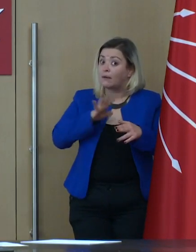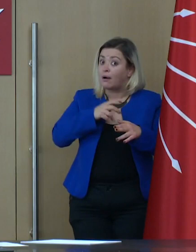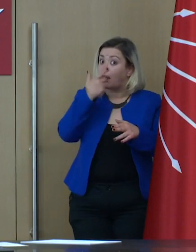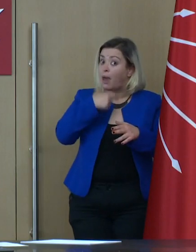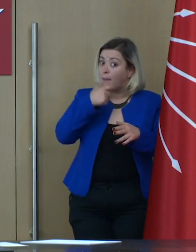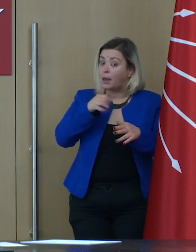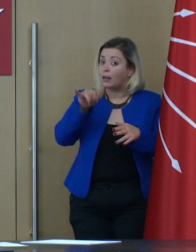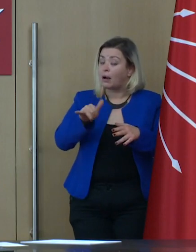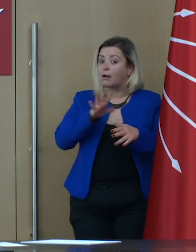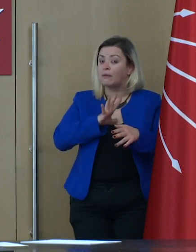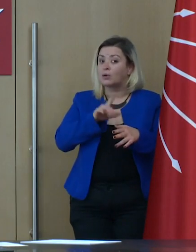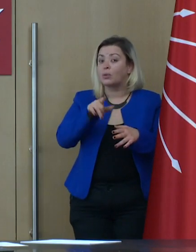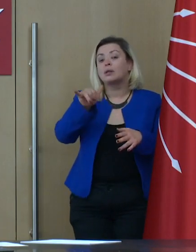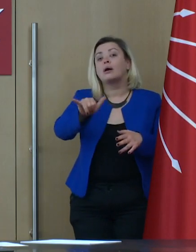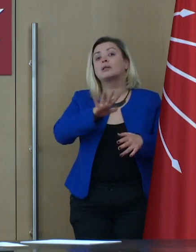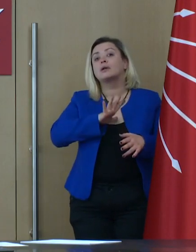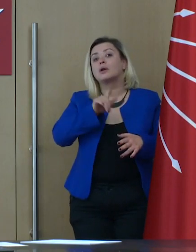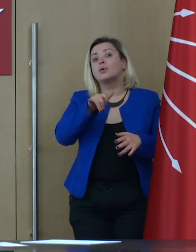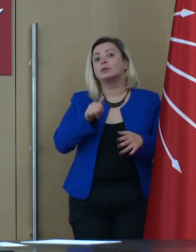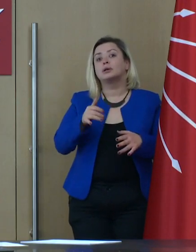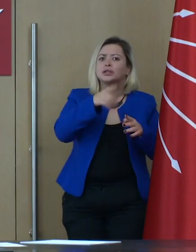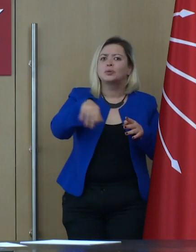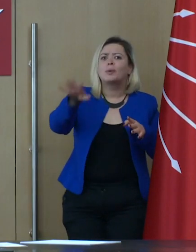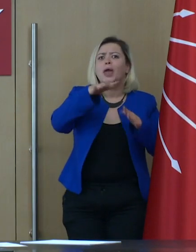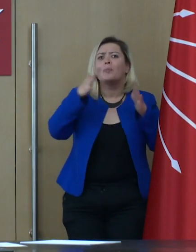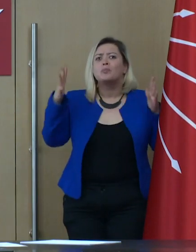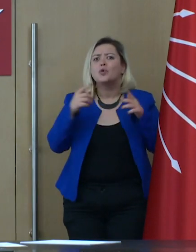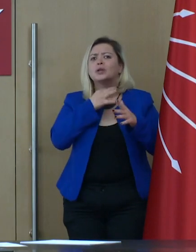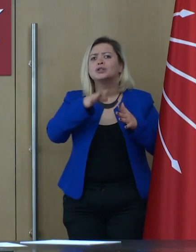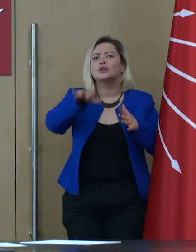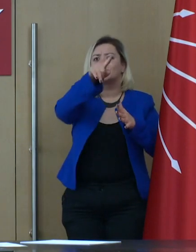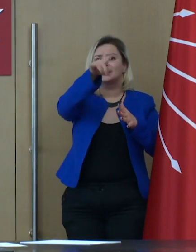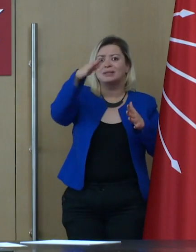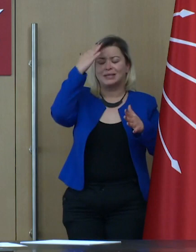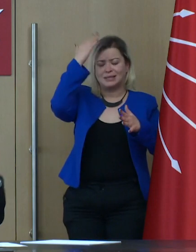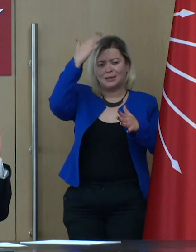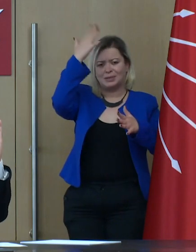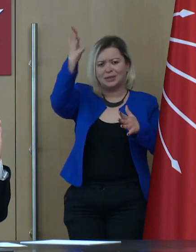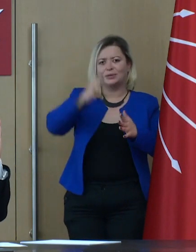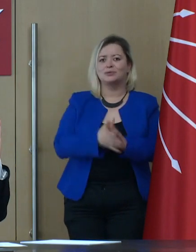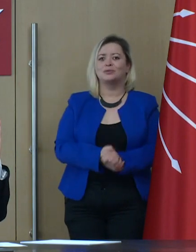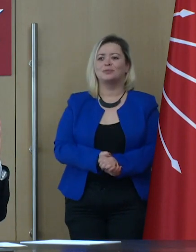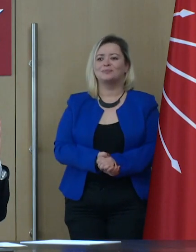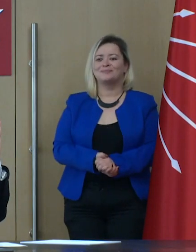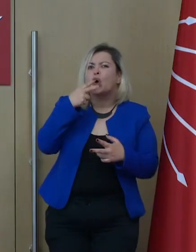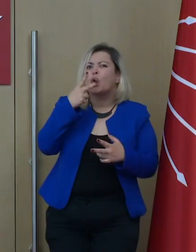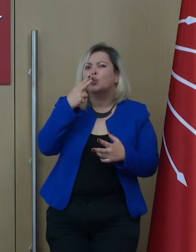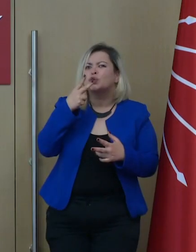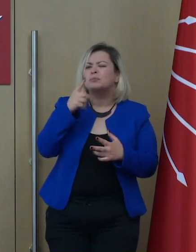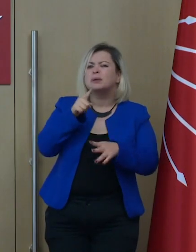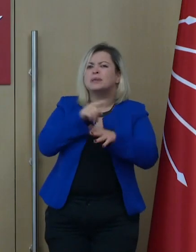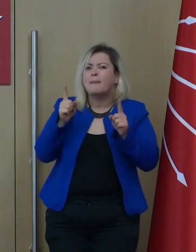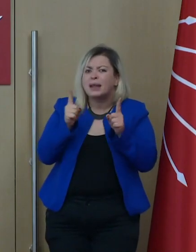olmaya hakkı var. Onların da hakları var, onların sağlanması lazım. Hepinize selamlar, saygılar sunuyorum. Sağ olun, var olun diyorum.